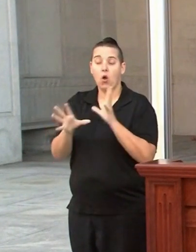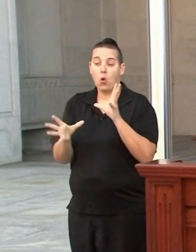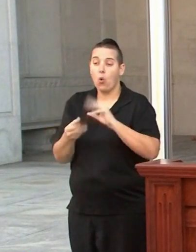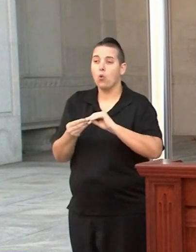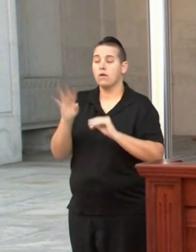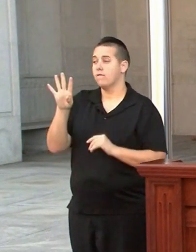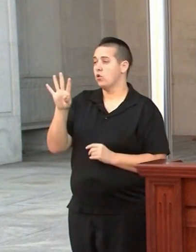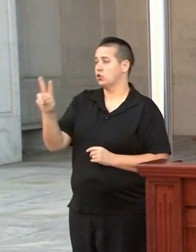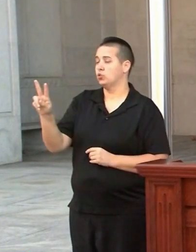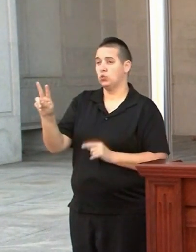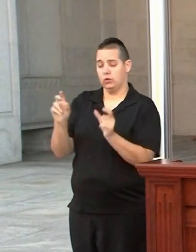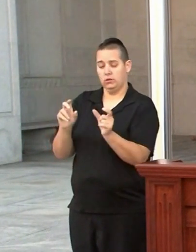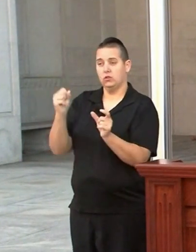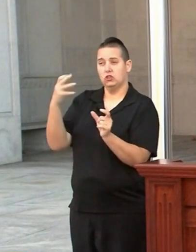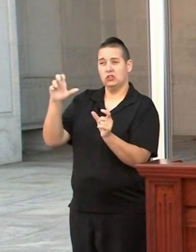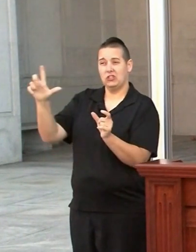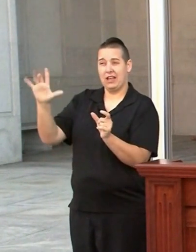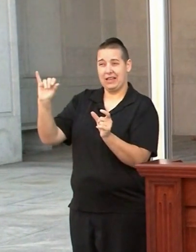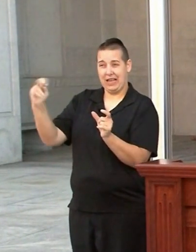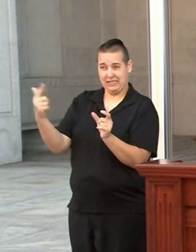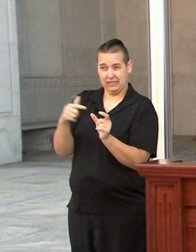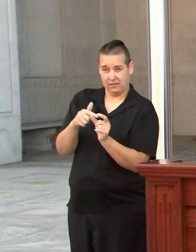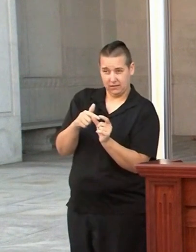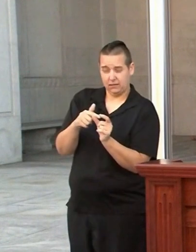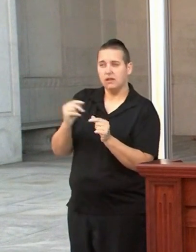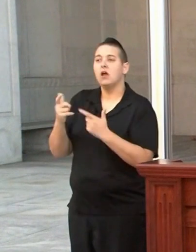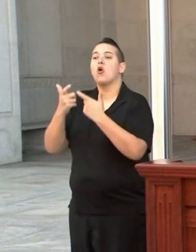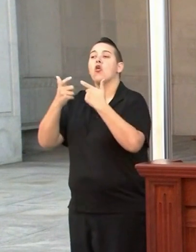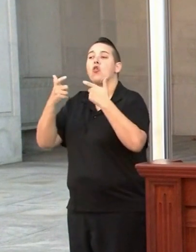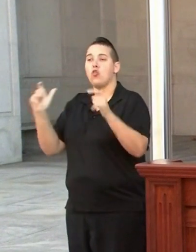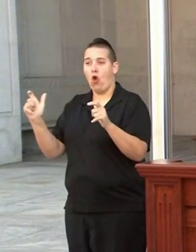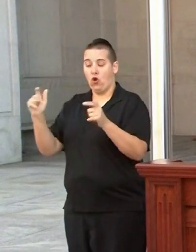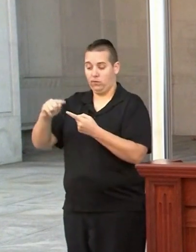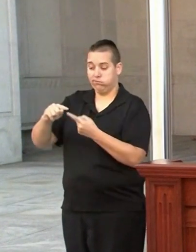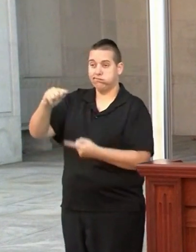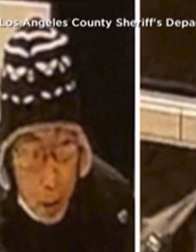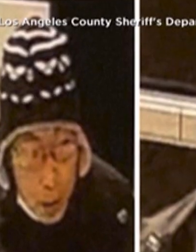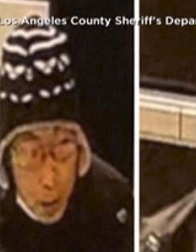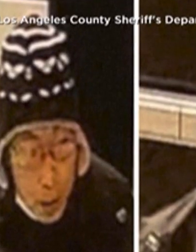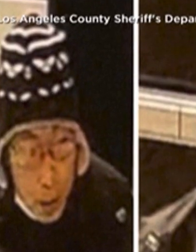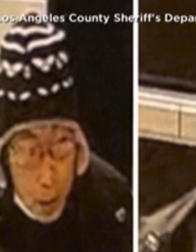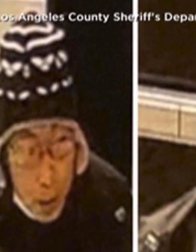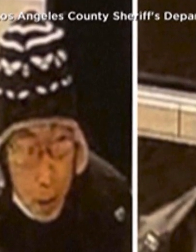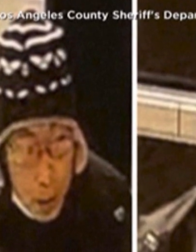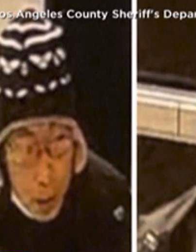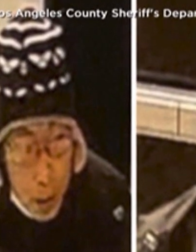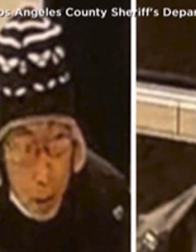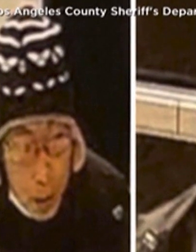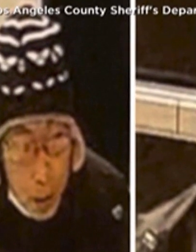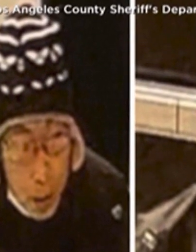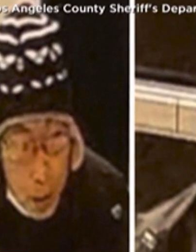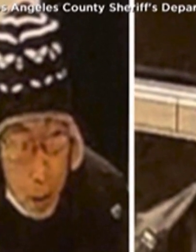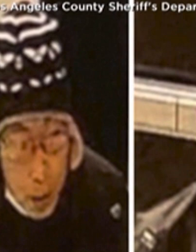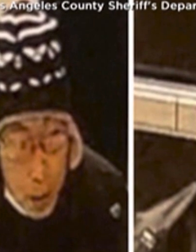összesen, 42 töltényhüvelyt és egy nagy kapacitású tölténytárat találtak. Hogy mi volt az indítéka a